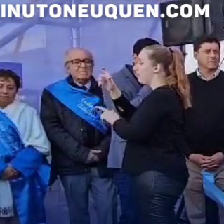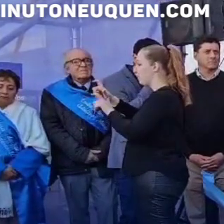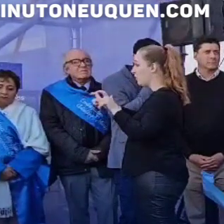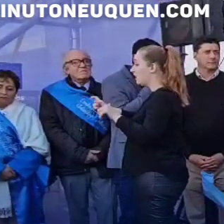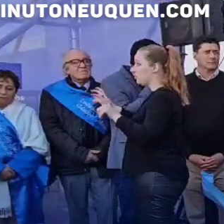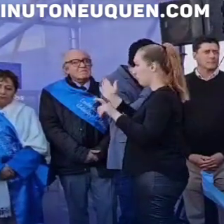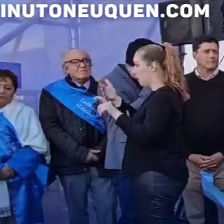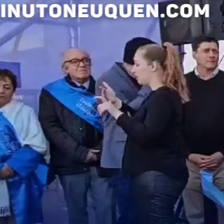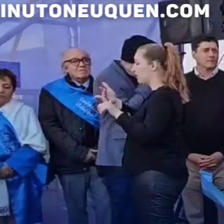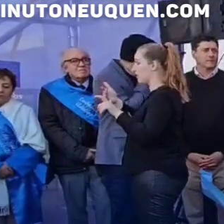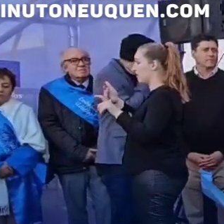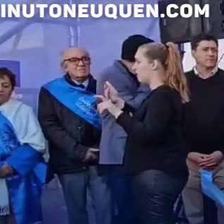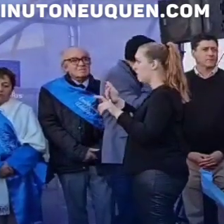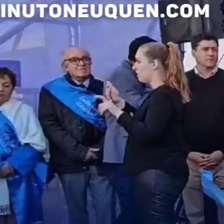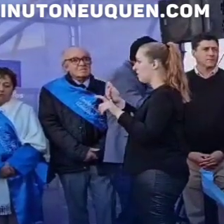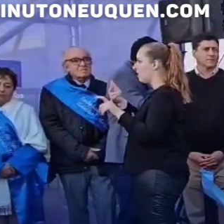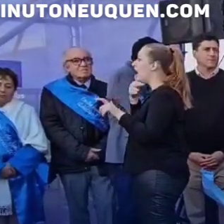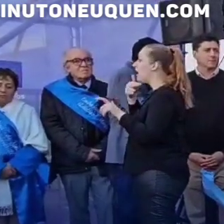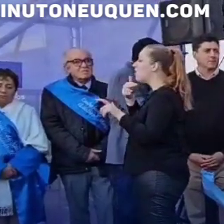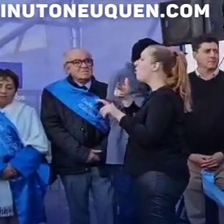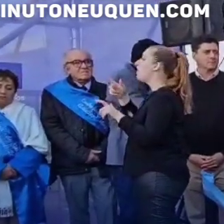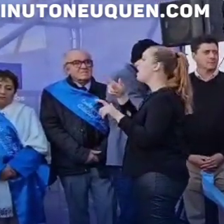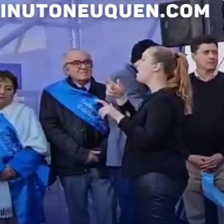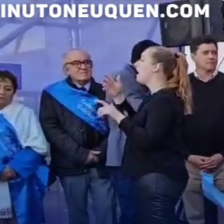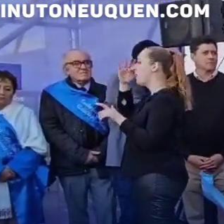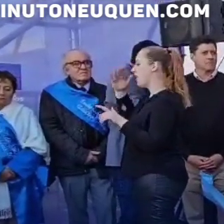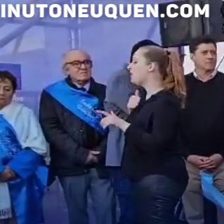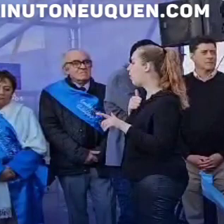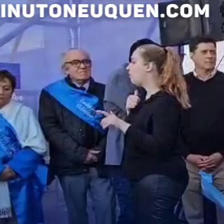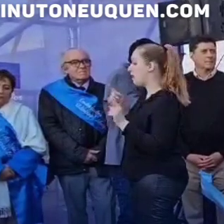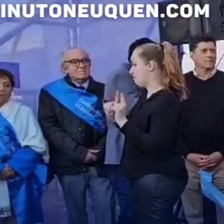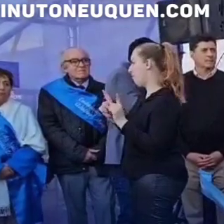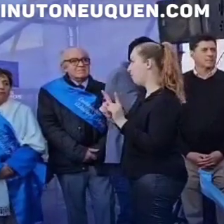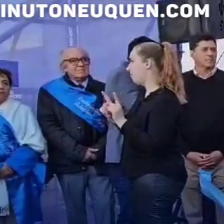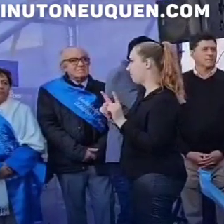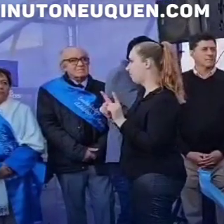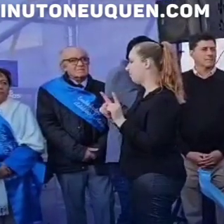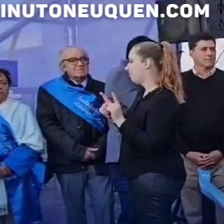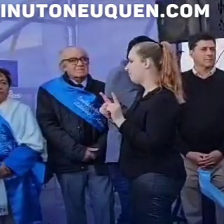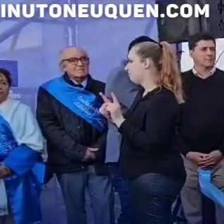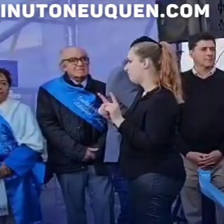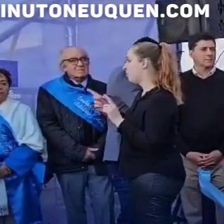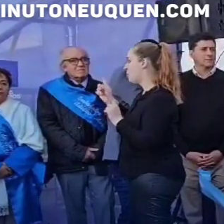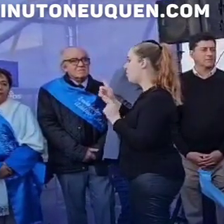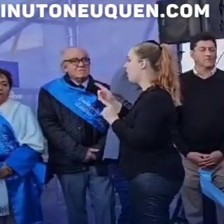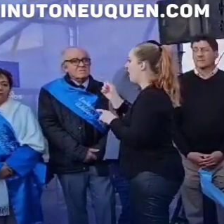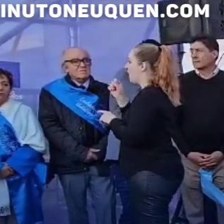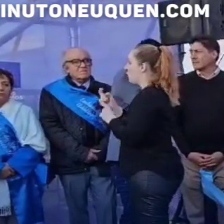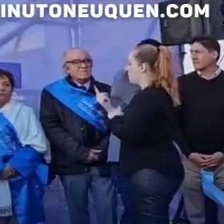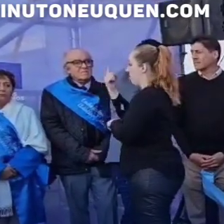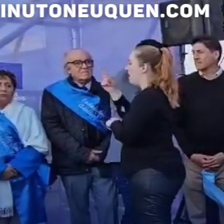electoral no son hijos de la dictadura ni de todo lo que cantaste y escribió y cantó por primera vez León